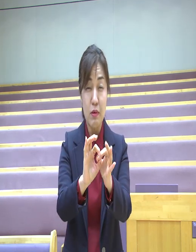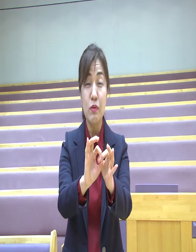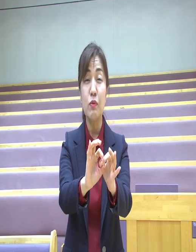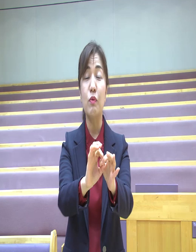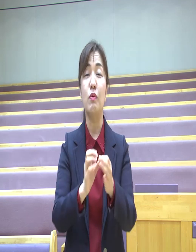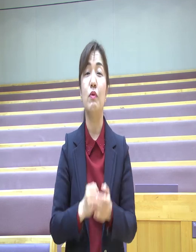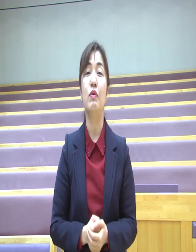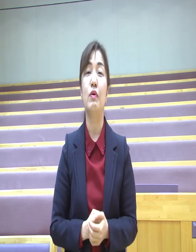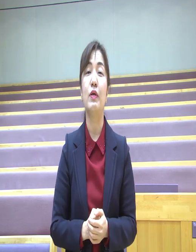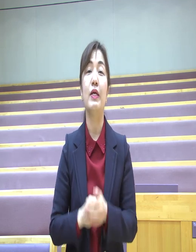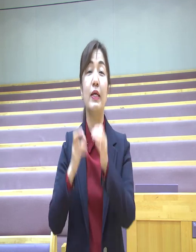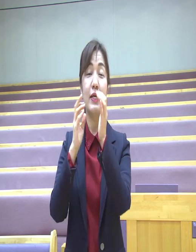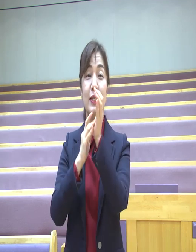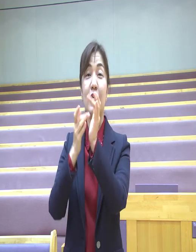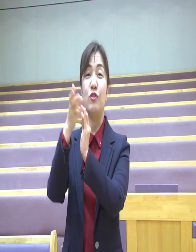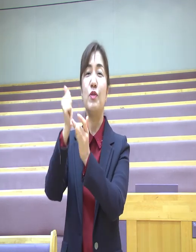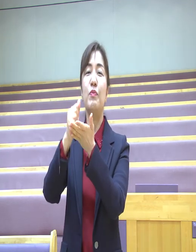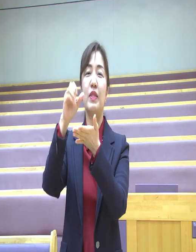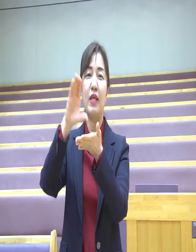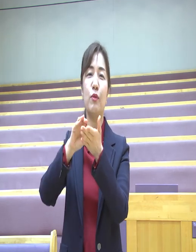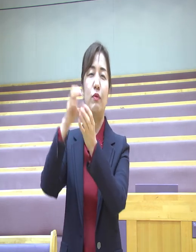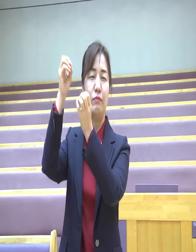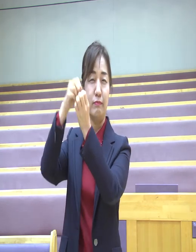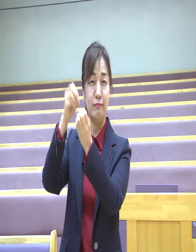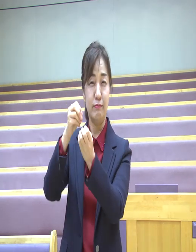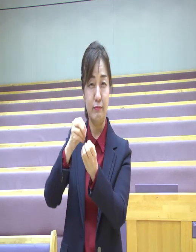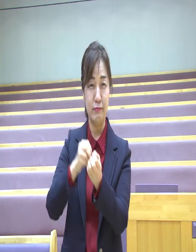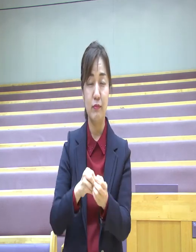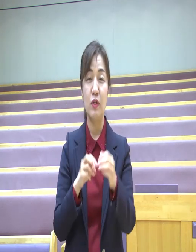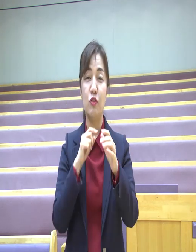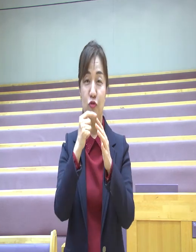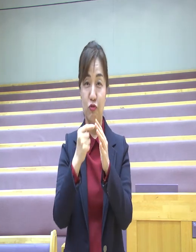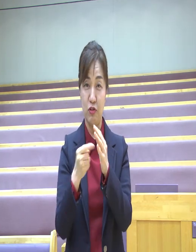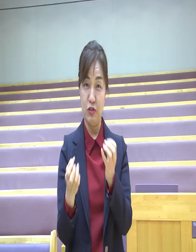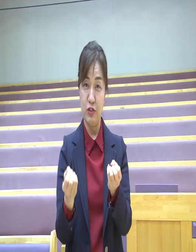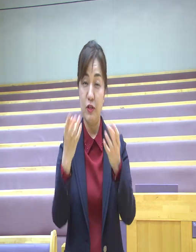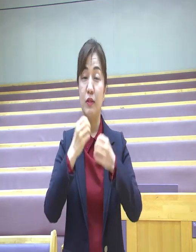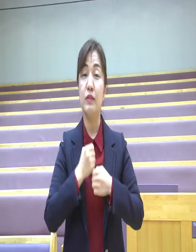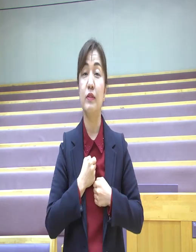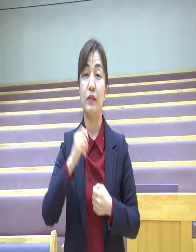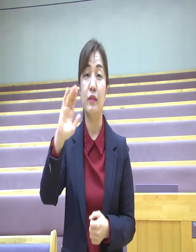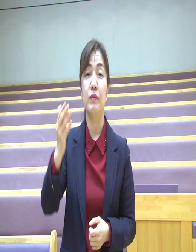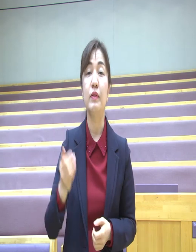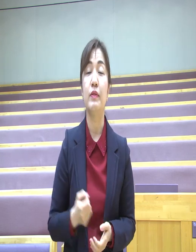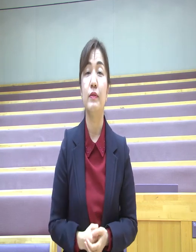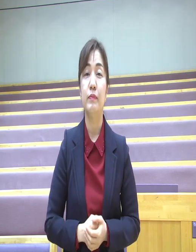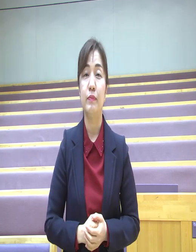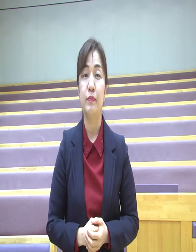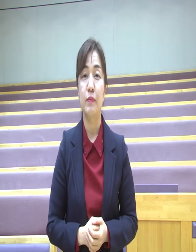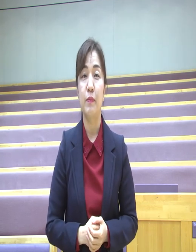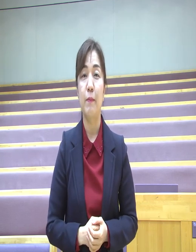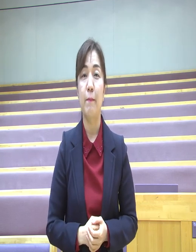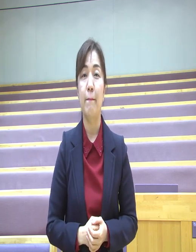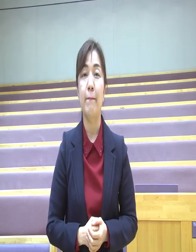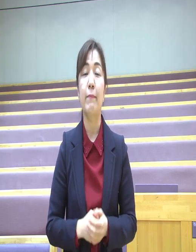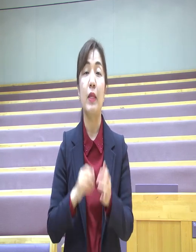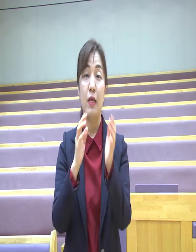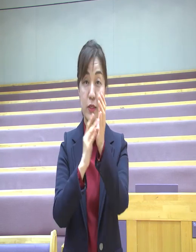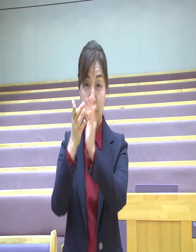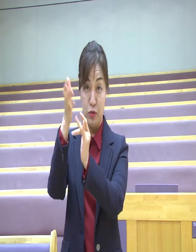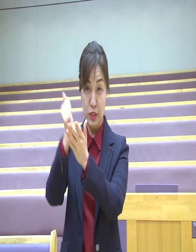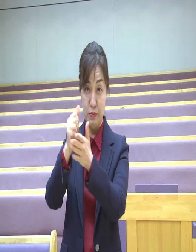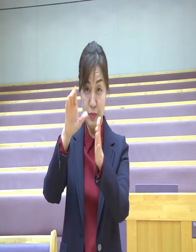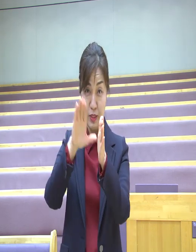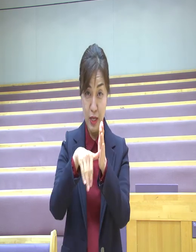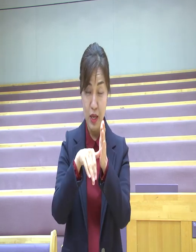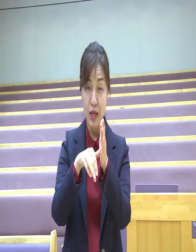이어지는 가운데에 예수님 때에도 동일하게 이 유월절이 지켜졌습니다. 자, 그러면